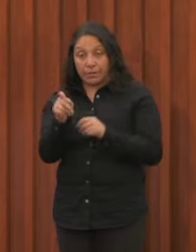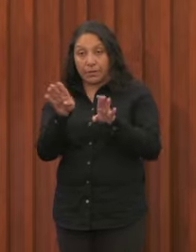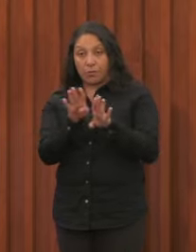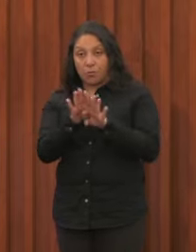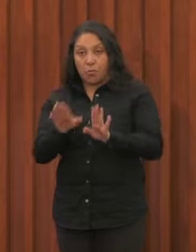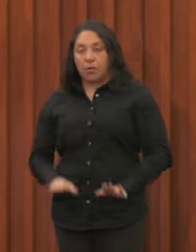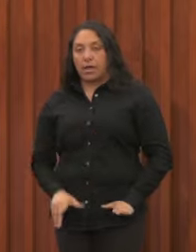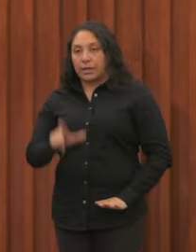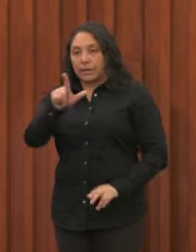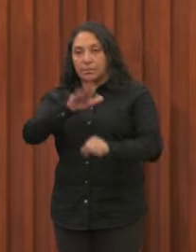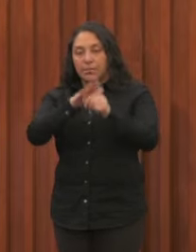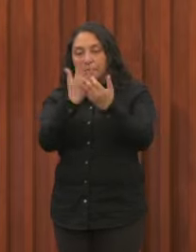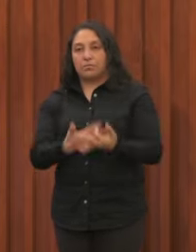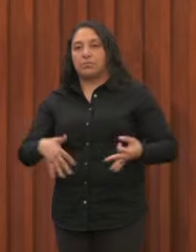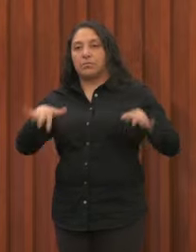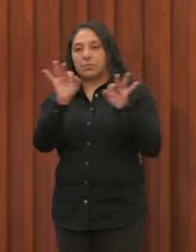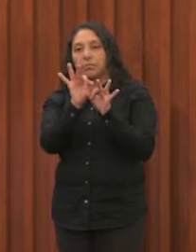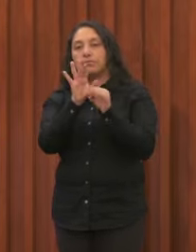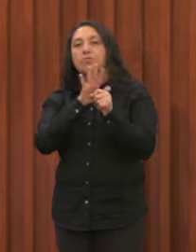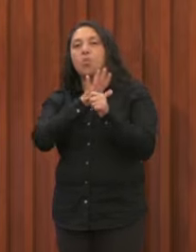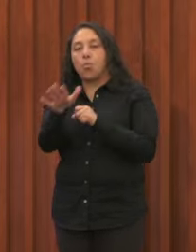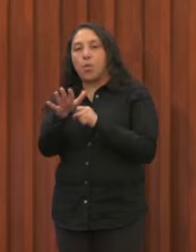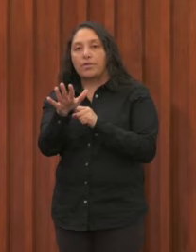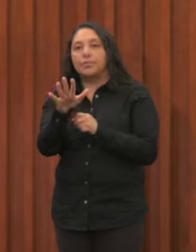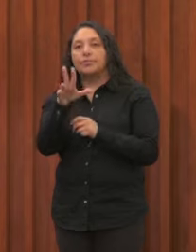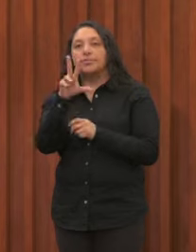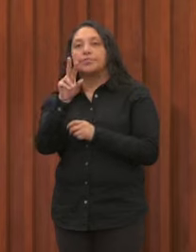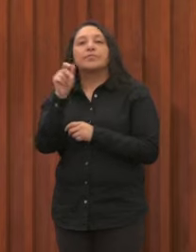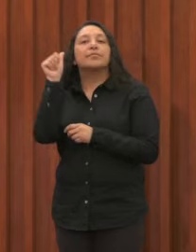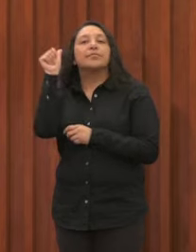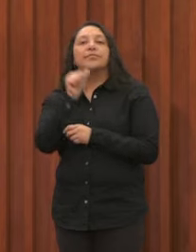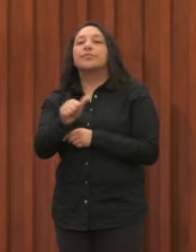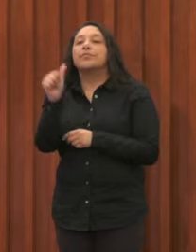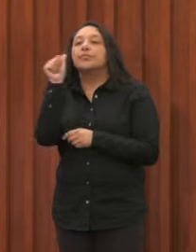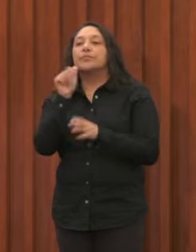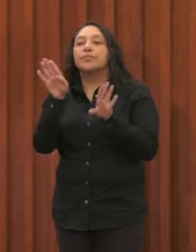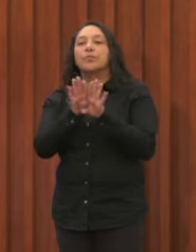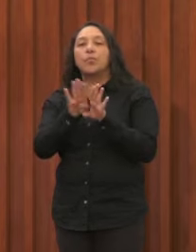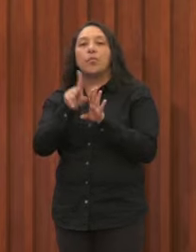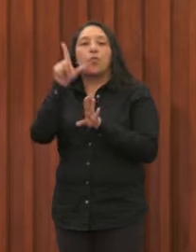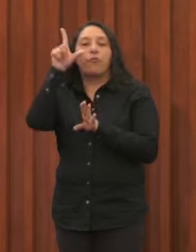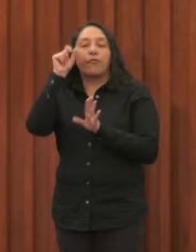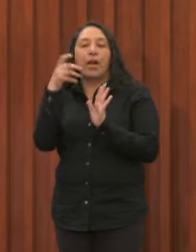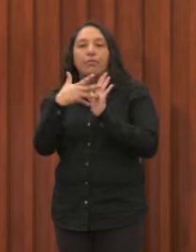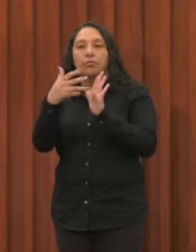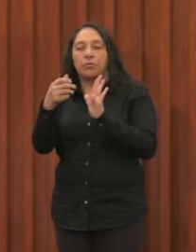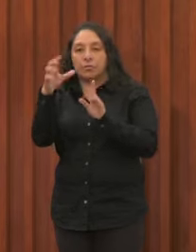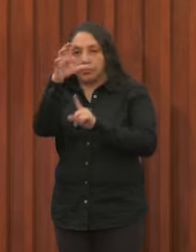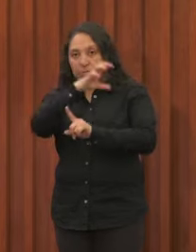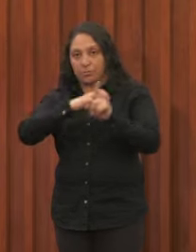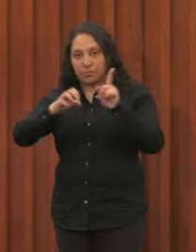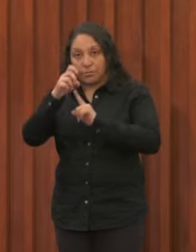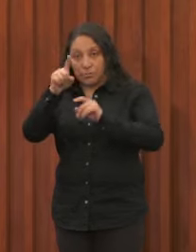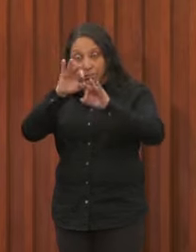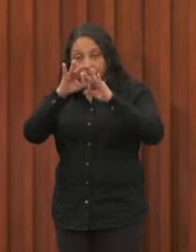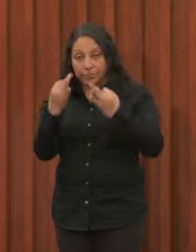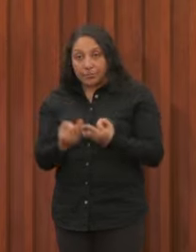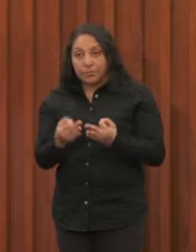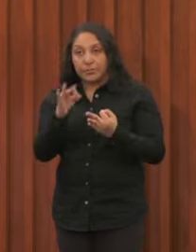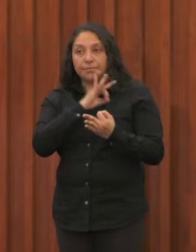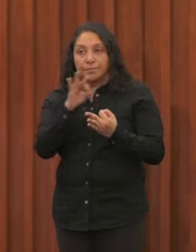principales y es que no son una, siempre serán una fotografía del contexto y en esa medida en que se